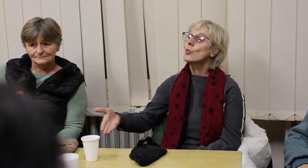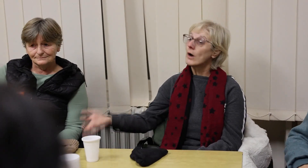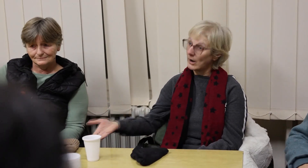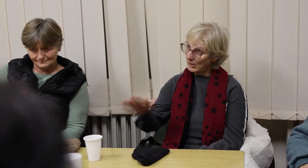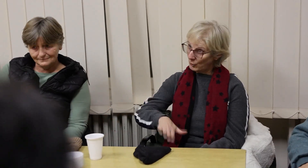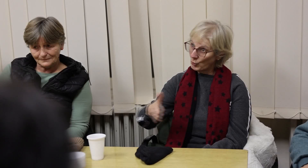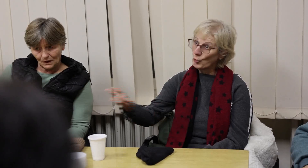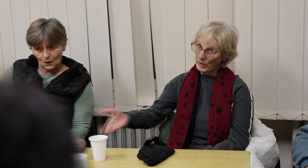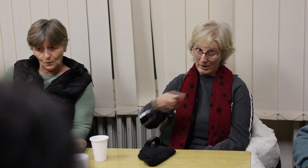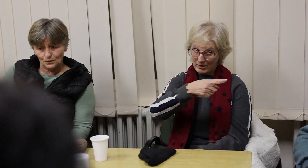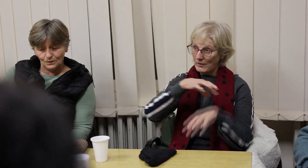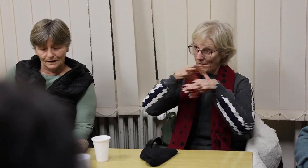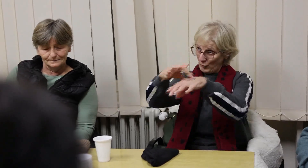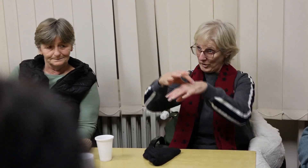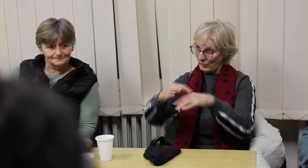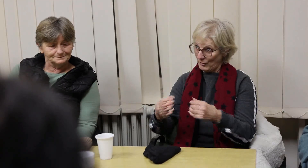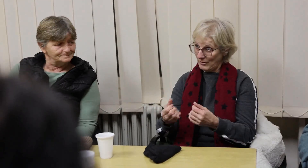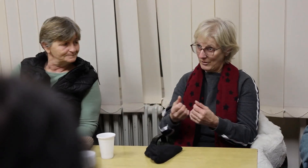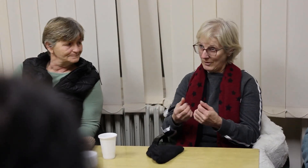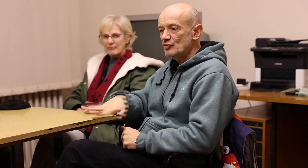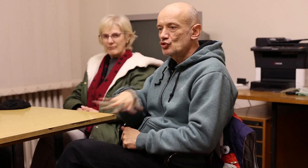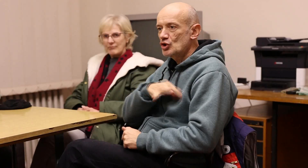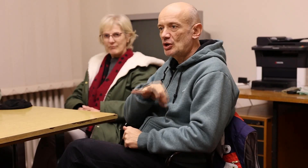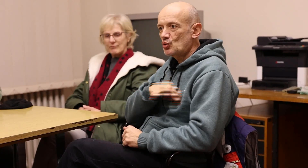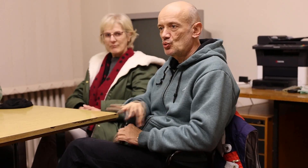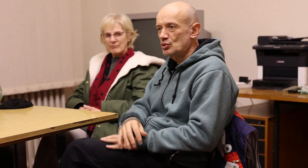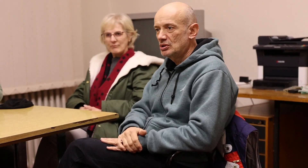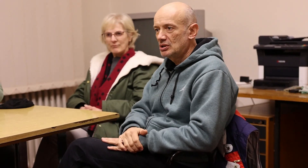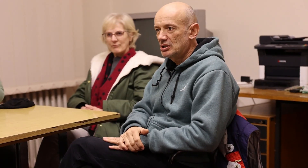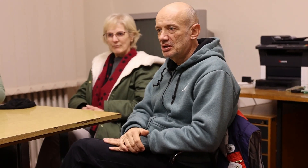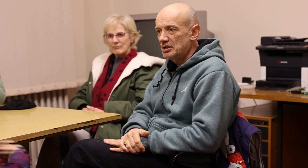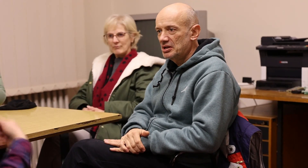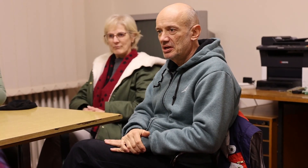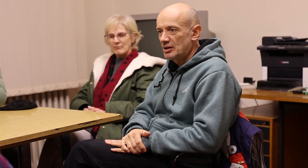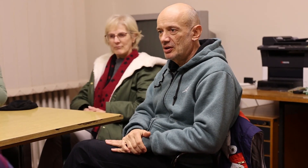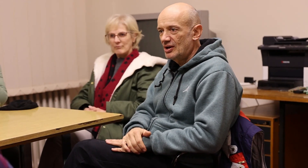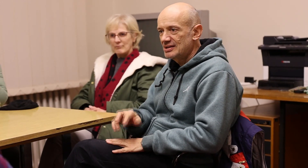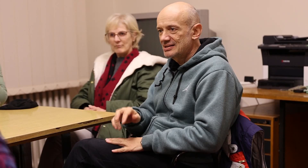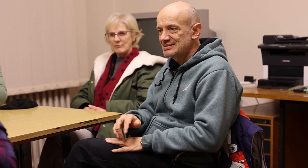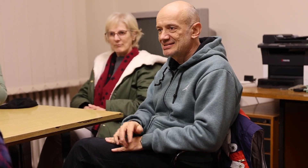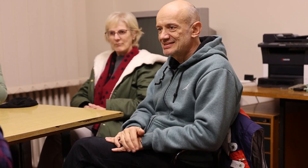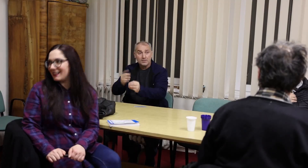30 éve dolgozik jelnyelvi tolmácsként a tanfolyamon is ő tanított ő egyébként az